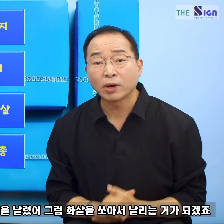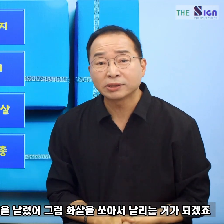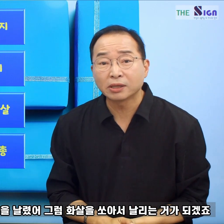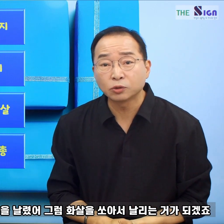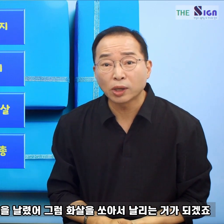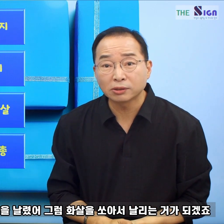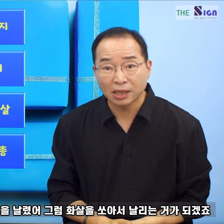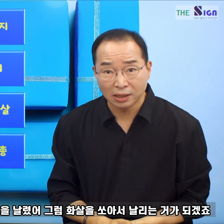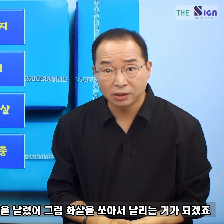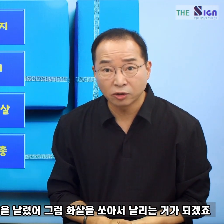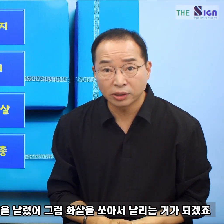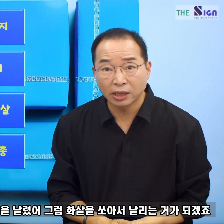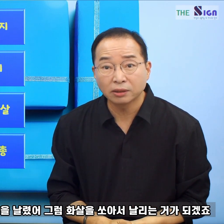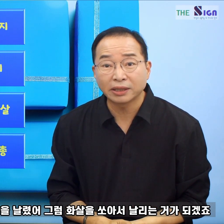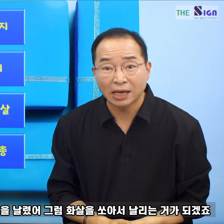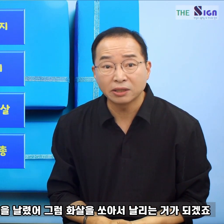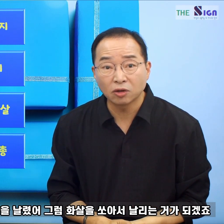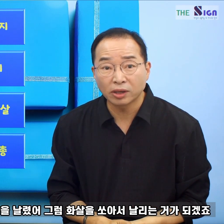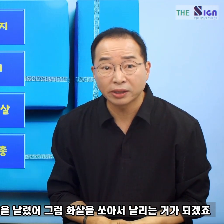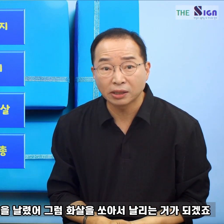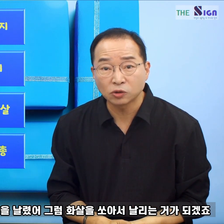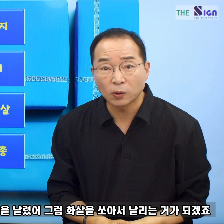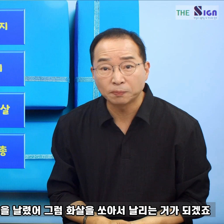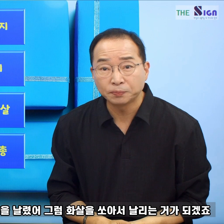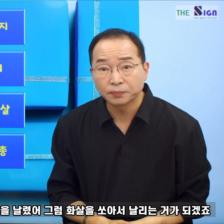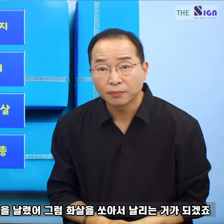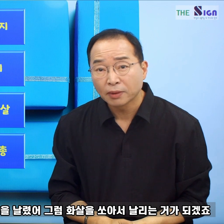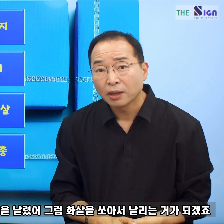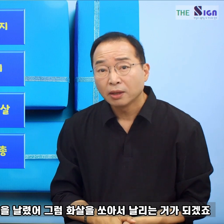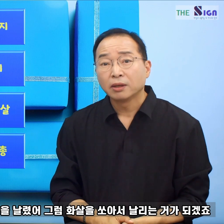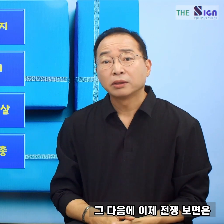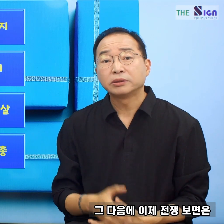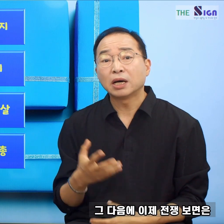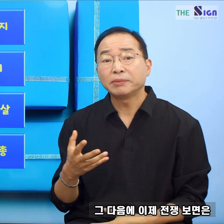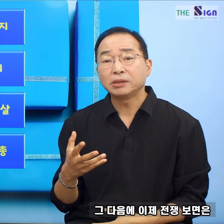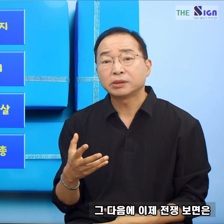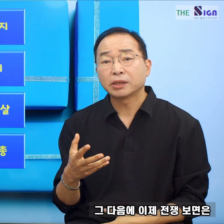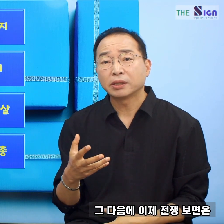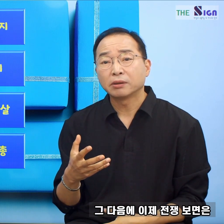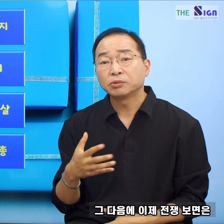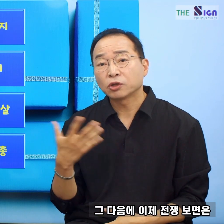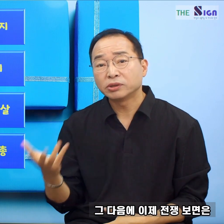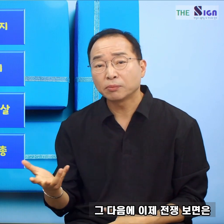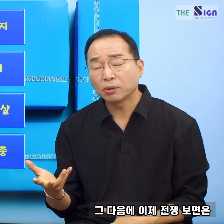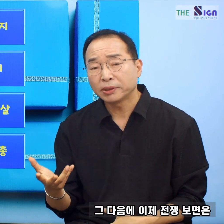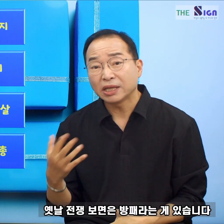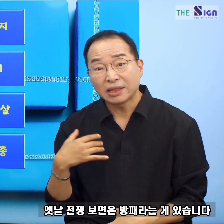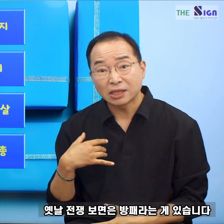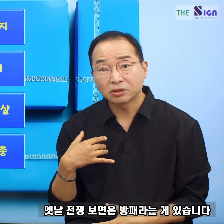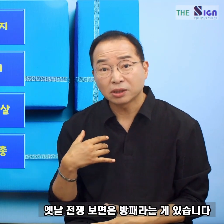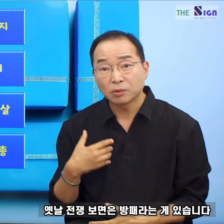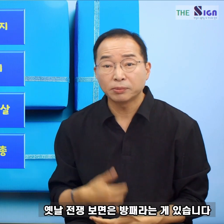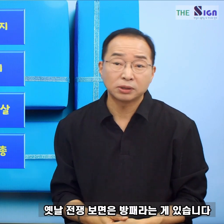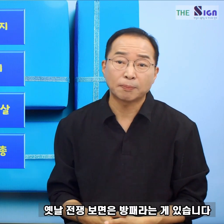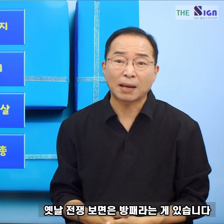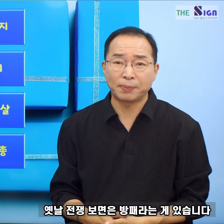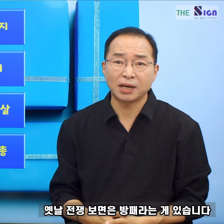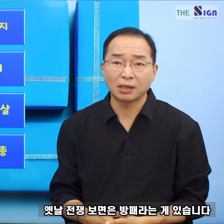화살을 쏘아서 날리는 거가 되겠죠. 그 다음에 이제 뭐 전쟁 보면 옛날 전쟁 보면 이제 방패라는 게